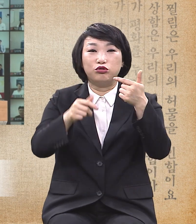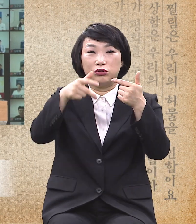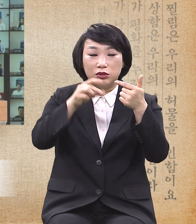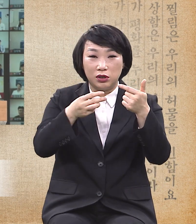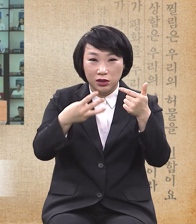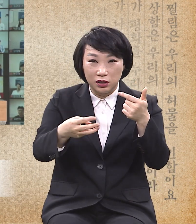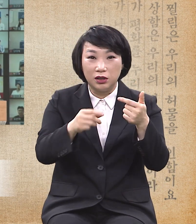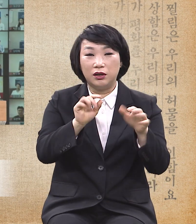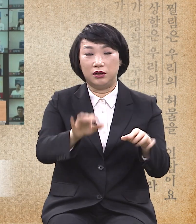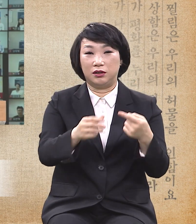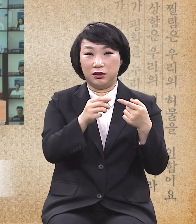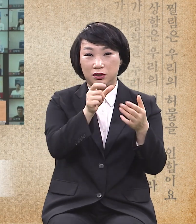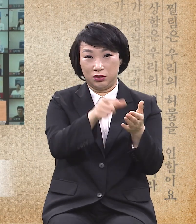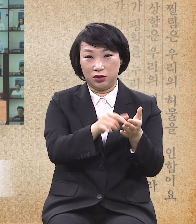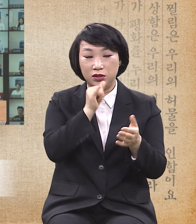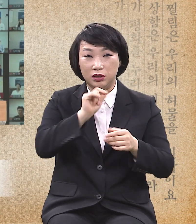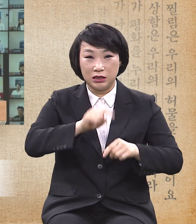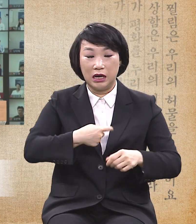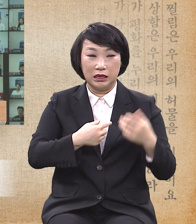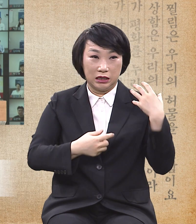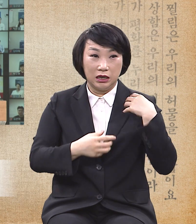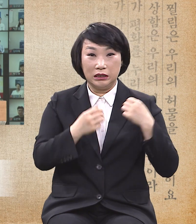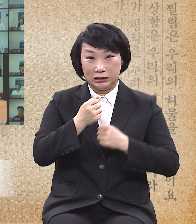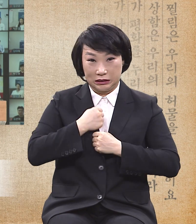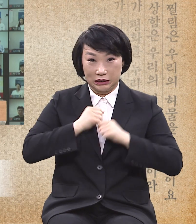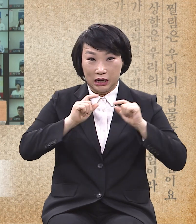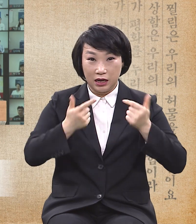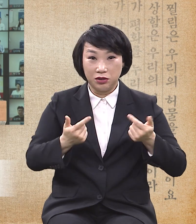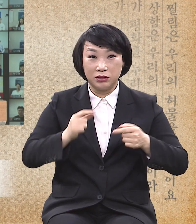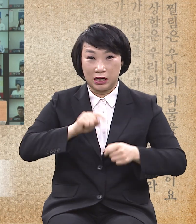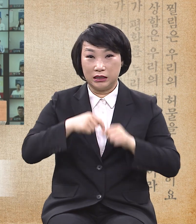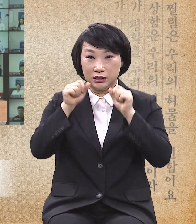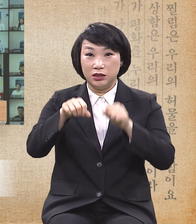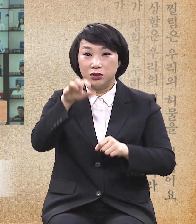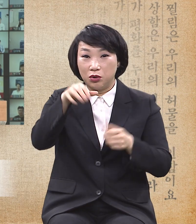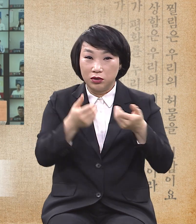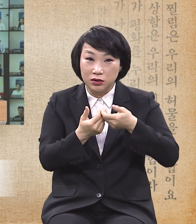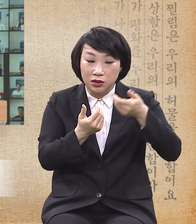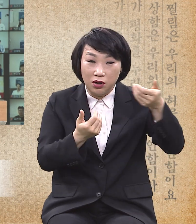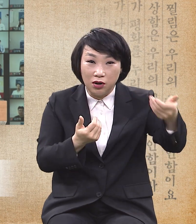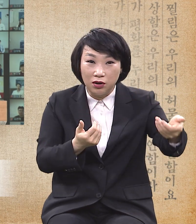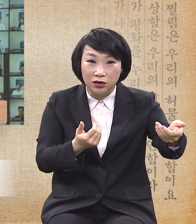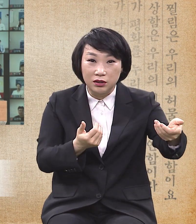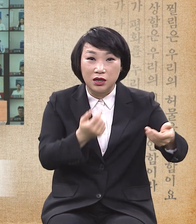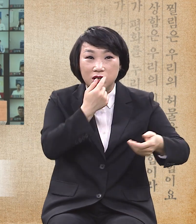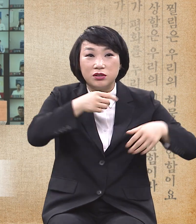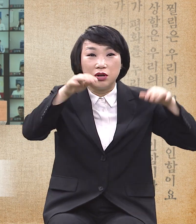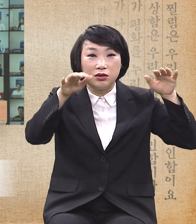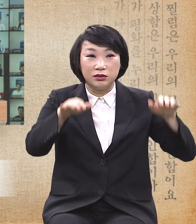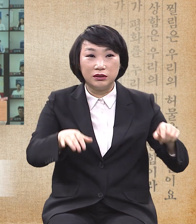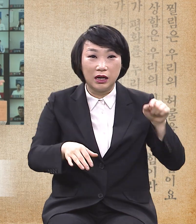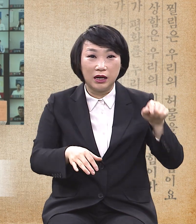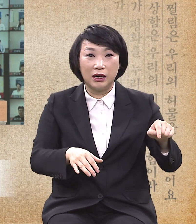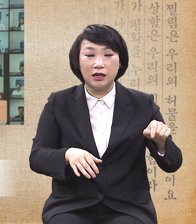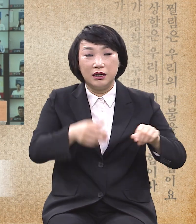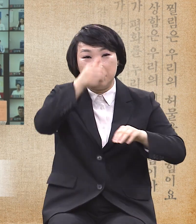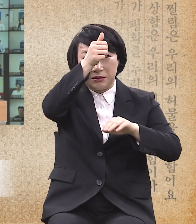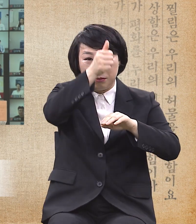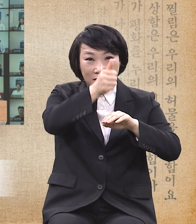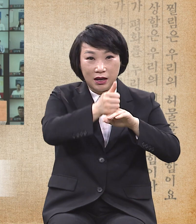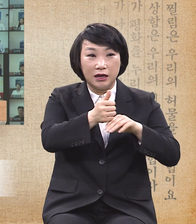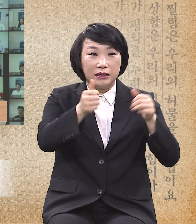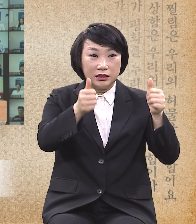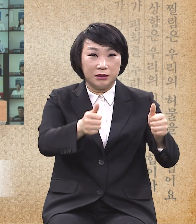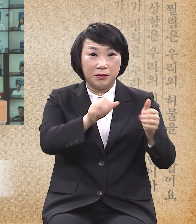자기 지위를 지키지 아니하고 자기 처소를 떠난 천사들을